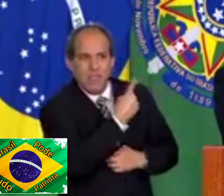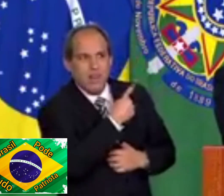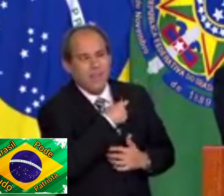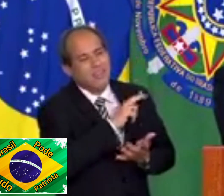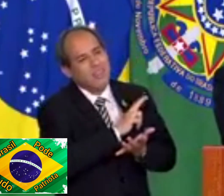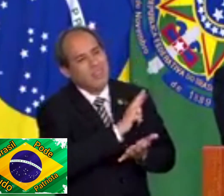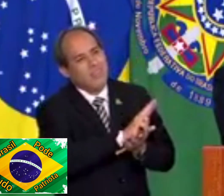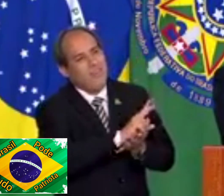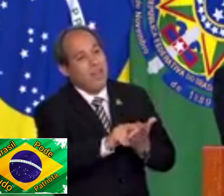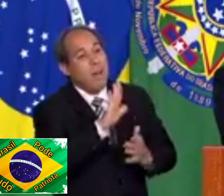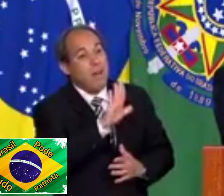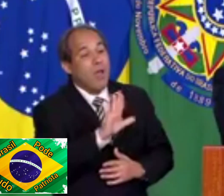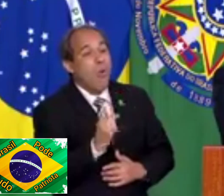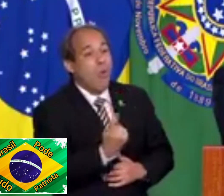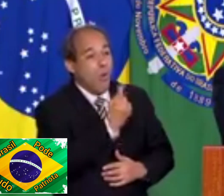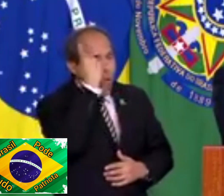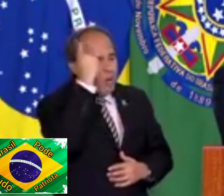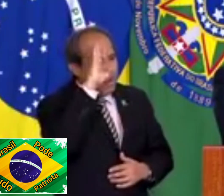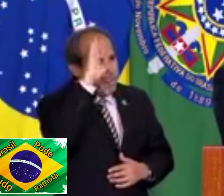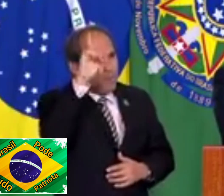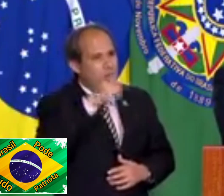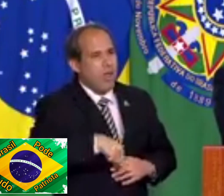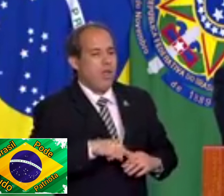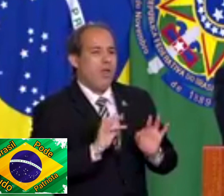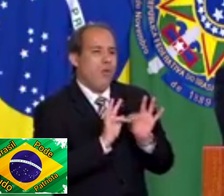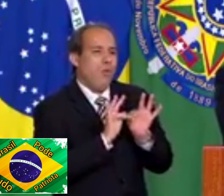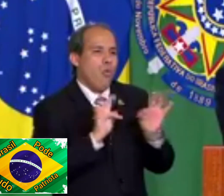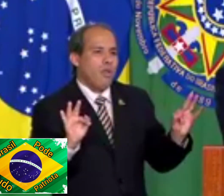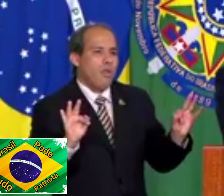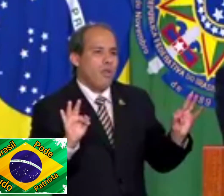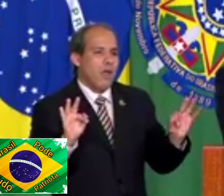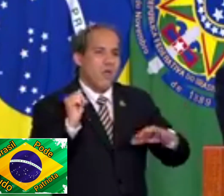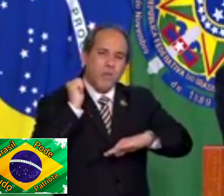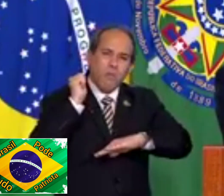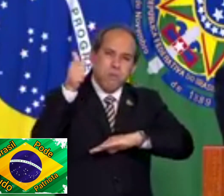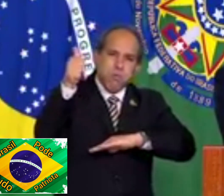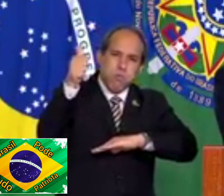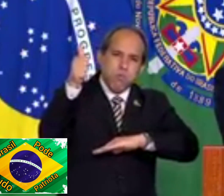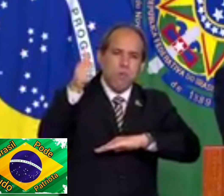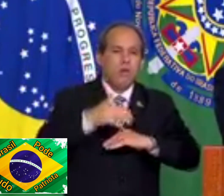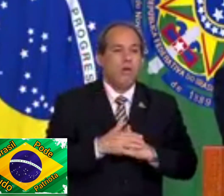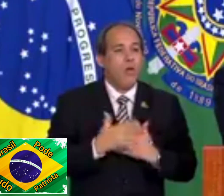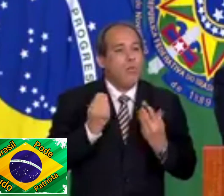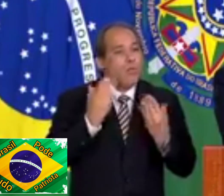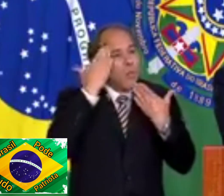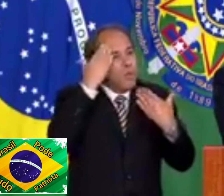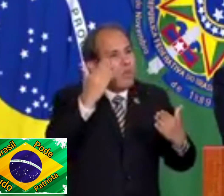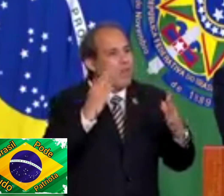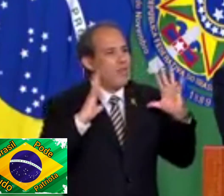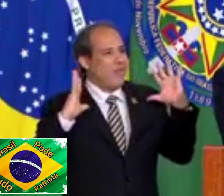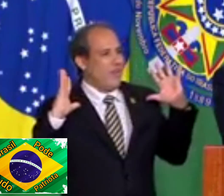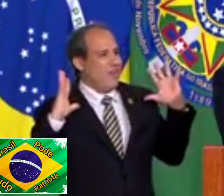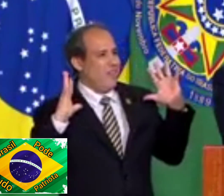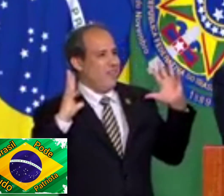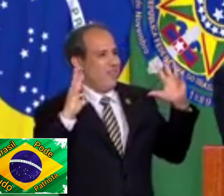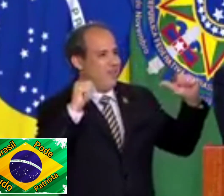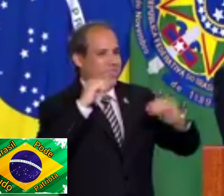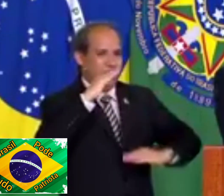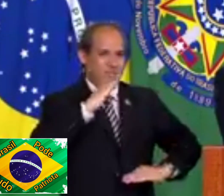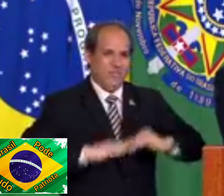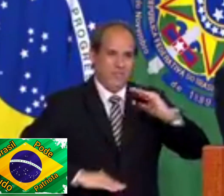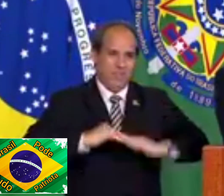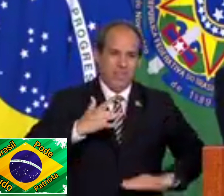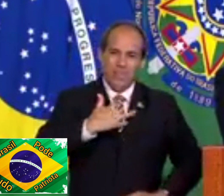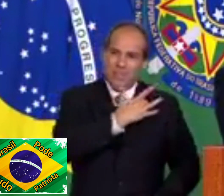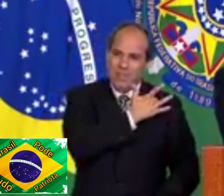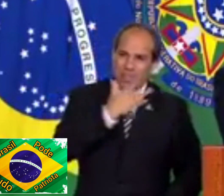que a humildade está acima de tudo. Muito obrigado a todos os profissionais de